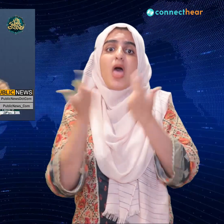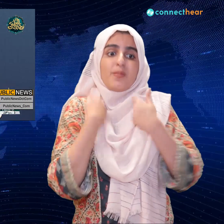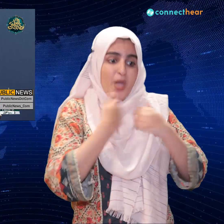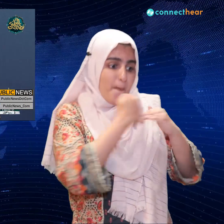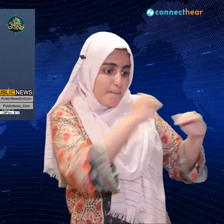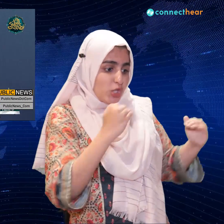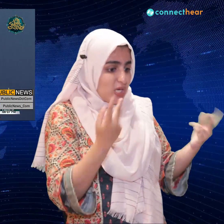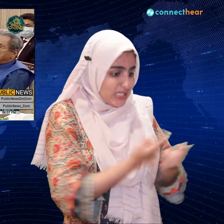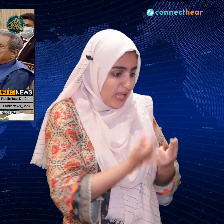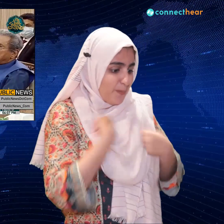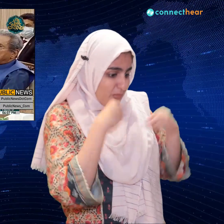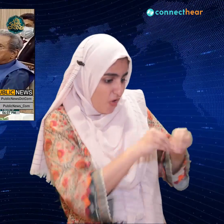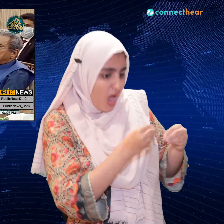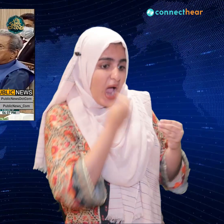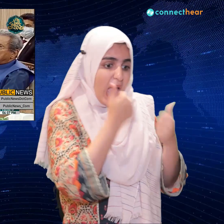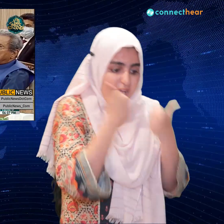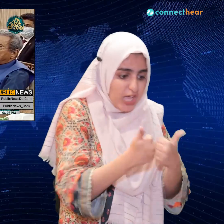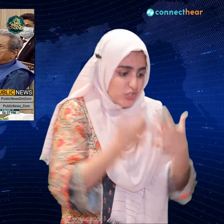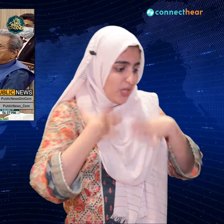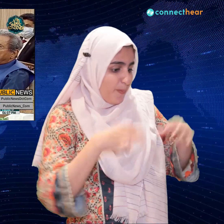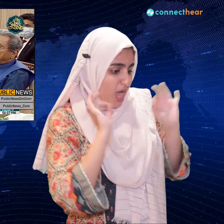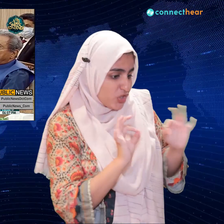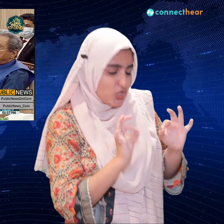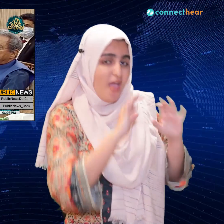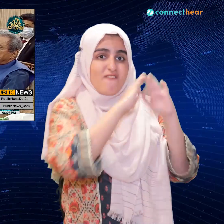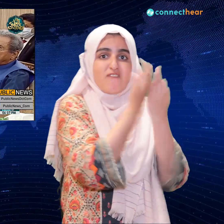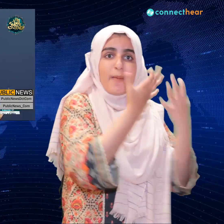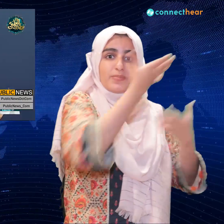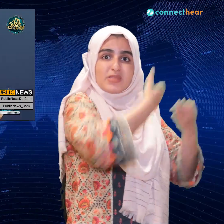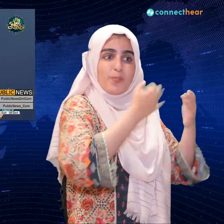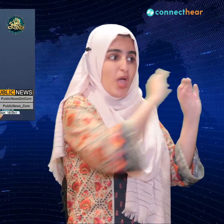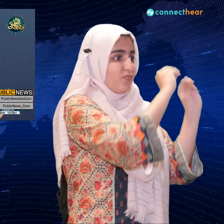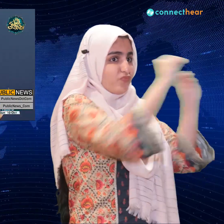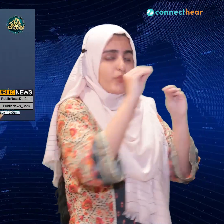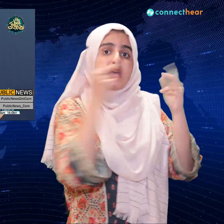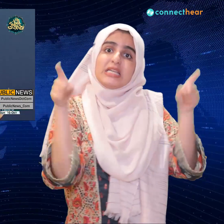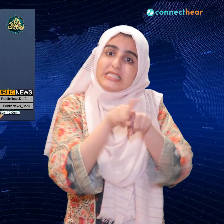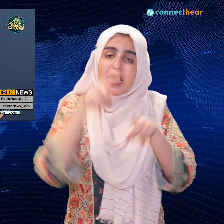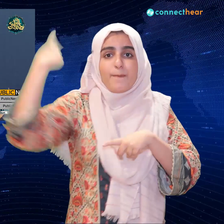آپ اپنے خاندان کے لوگوں کو رکھتے ہو. اور وہ پھر ایک بہت بڑا انقلاب آیا،